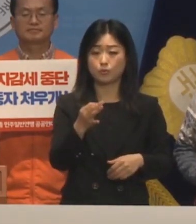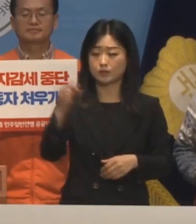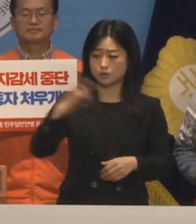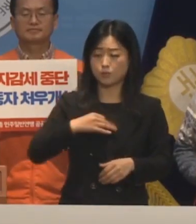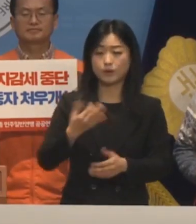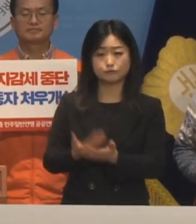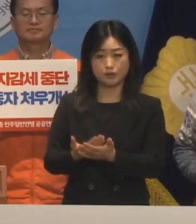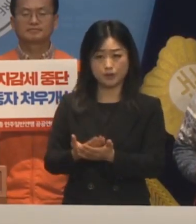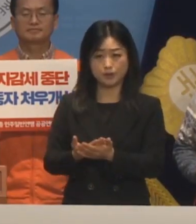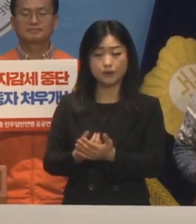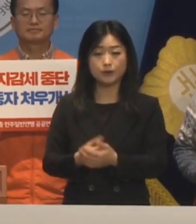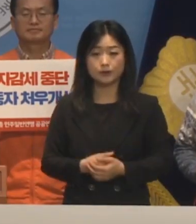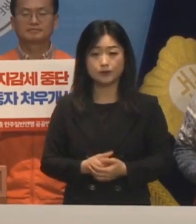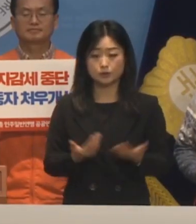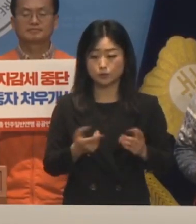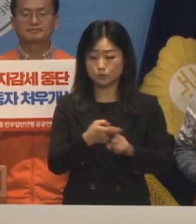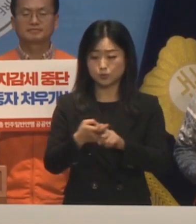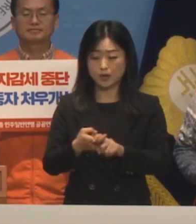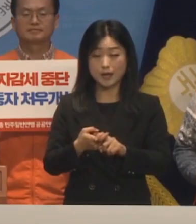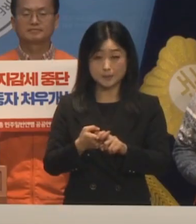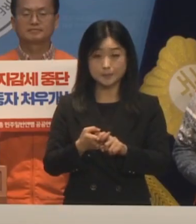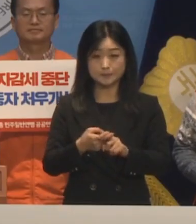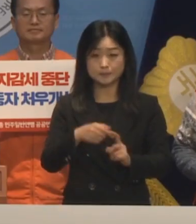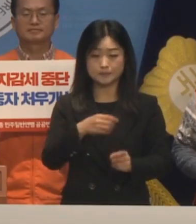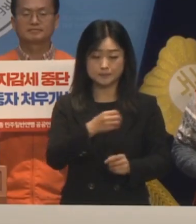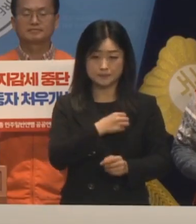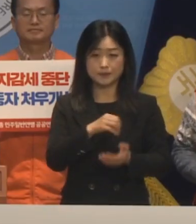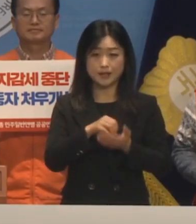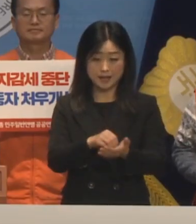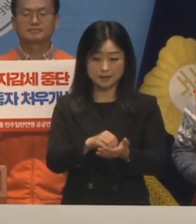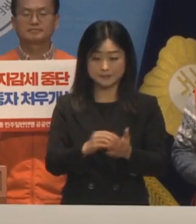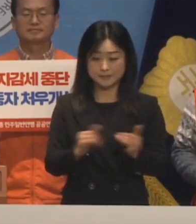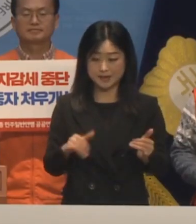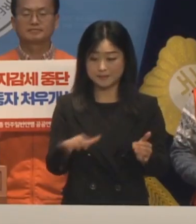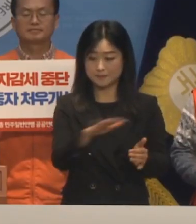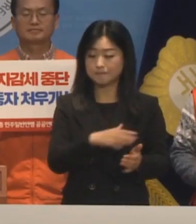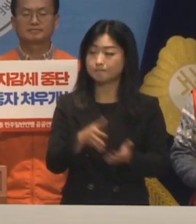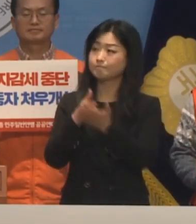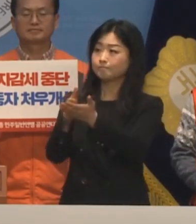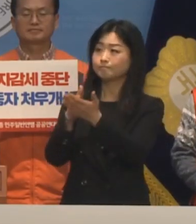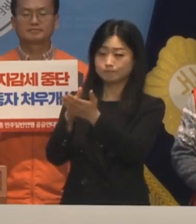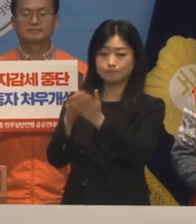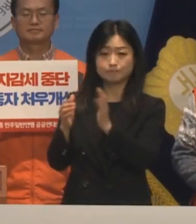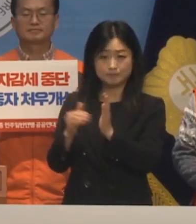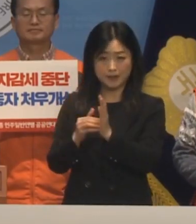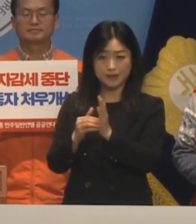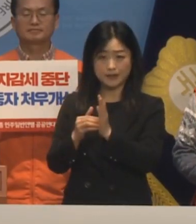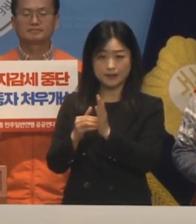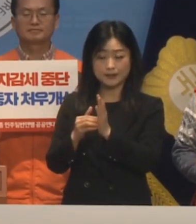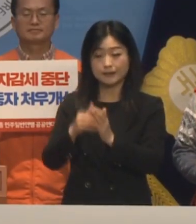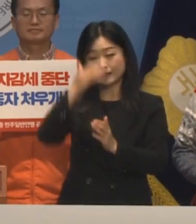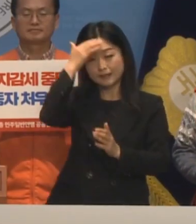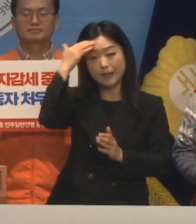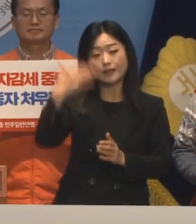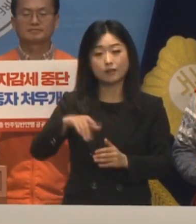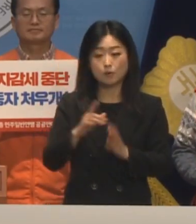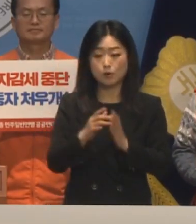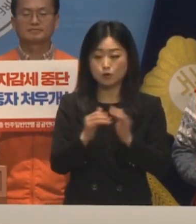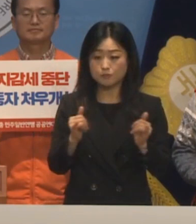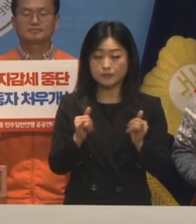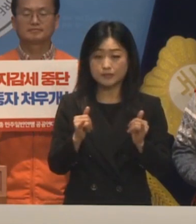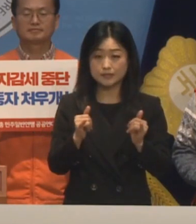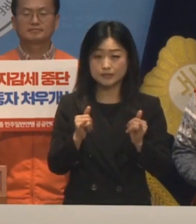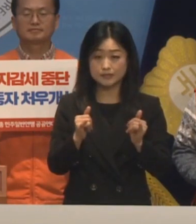바랍니다. 노동조합은 올해에도 다양한 활동으로 우리의 요구를 알려왔습니다. 다행히도 국민의